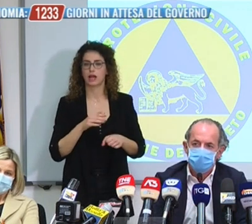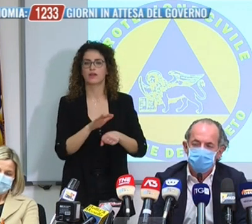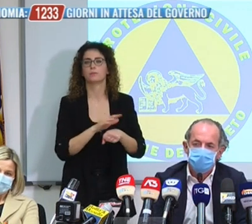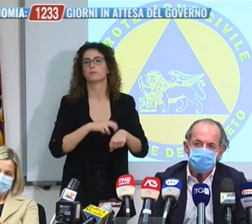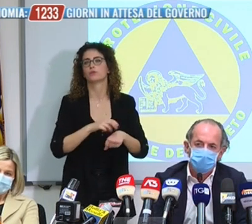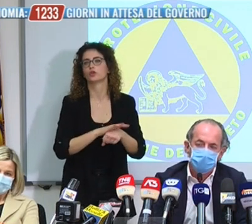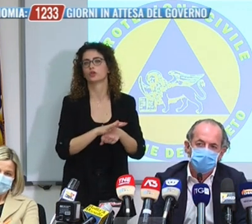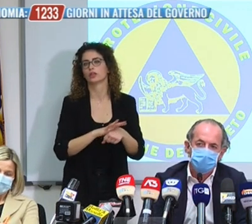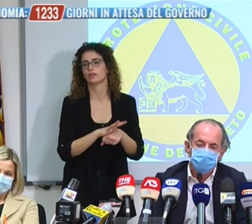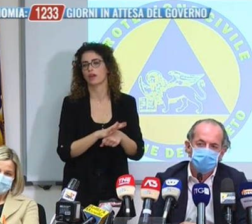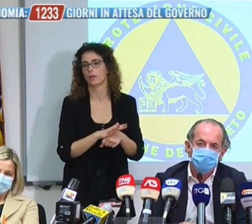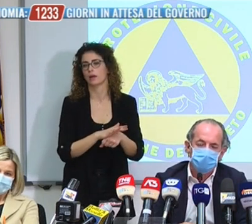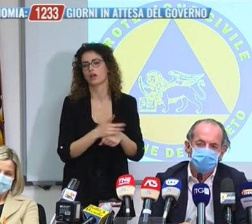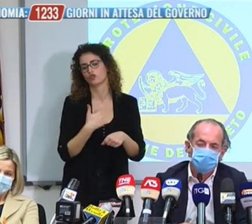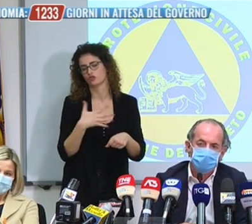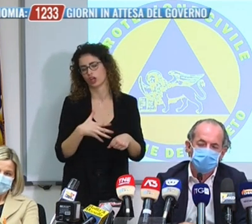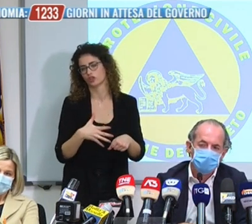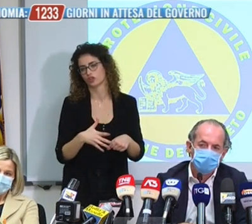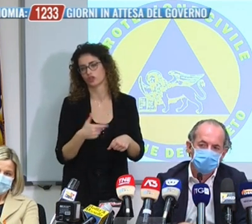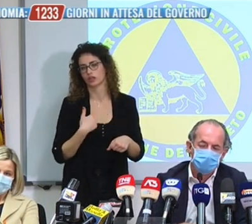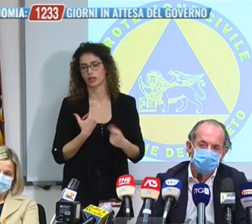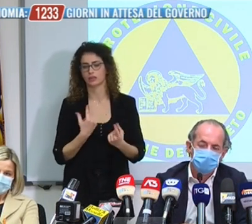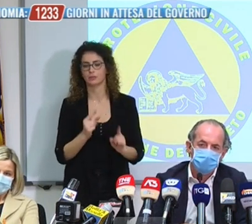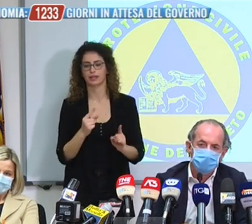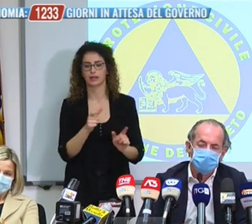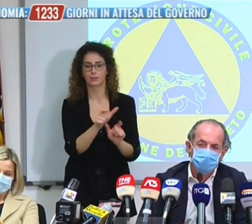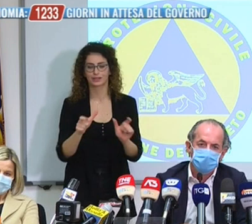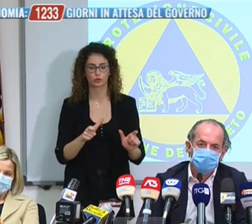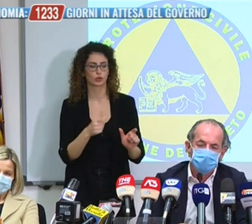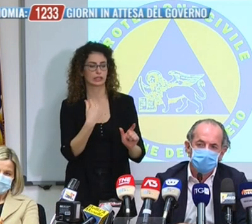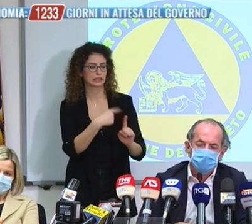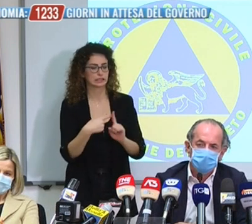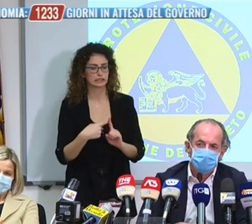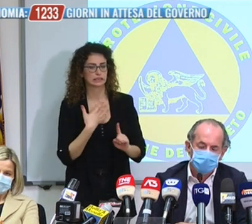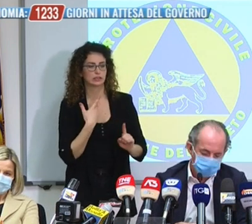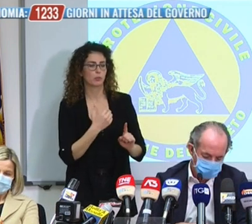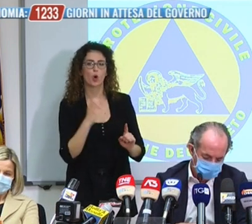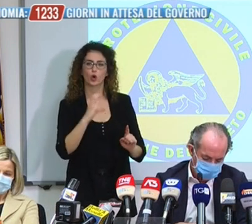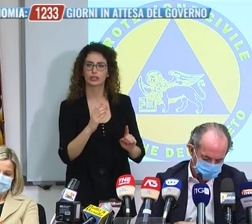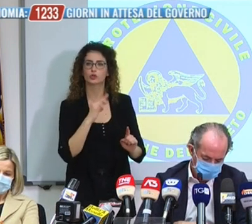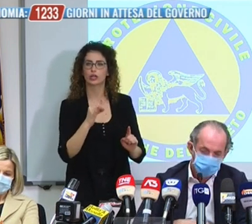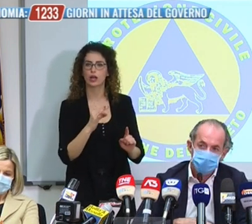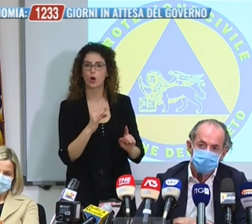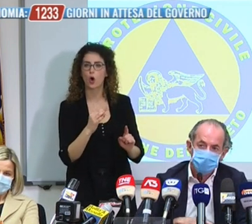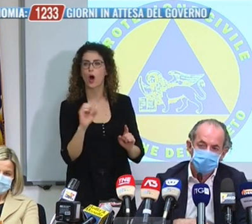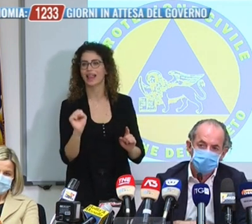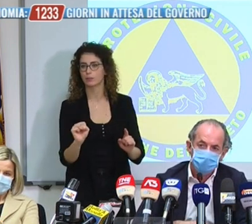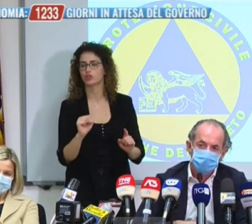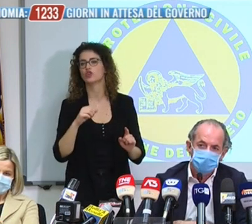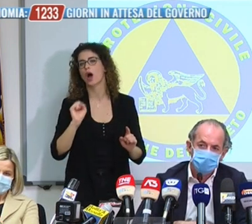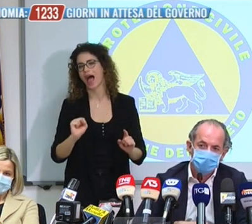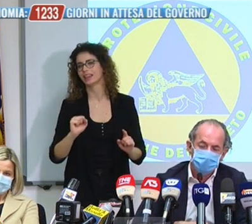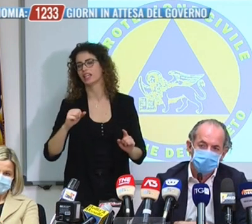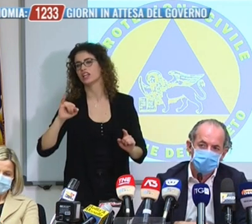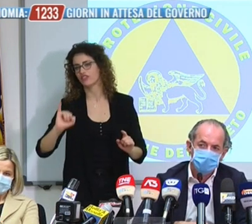facessero, la possibilità caso per caso di dare il cortisone piuttosto che gli antibiotici e soprattutto gli antinfiammatori.